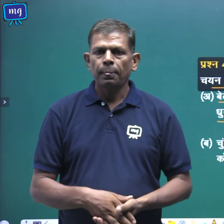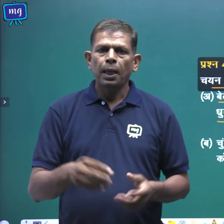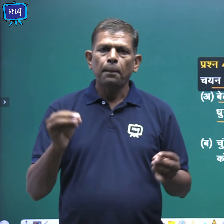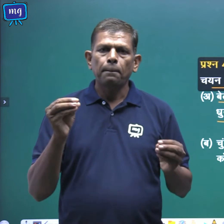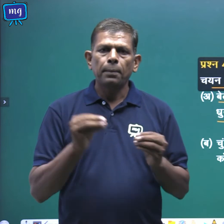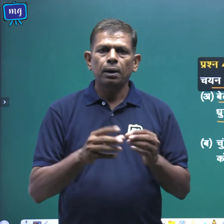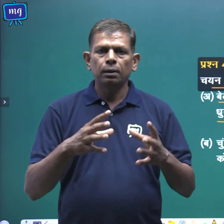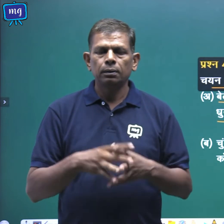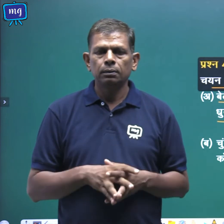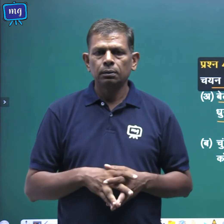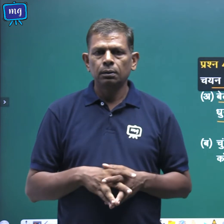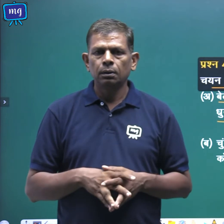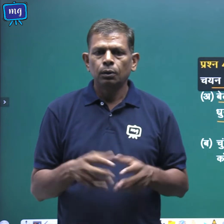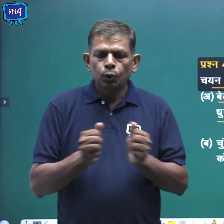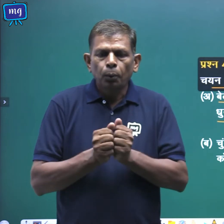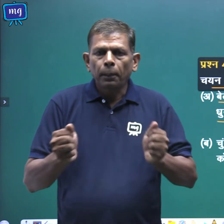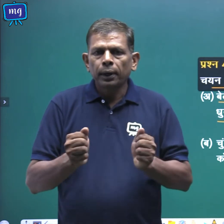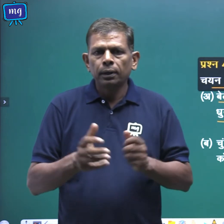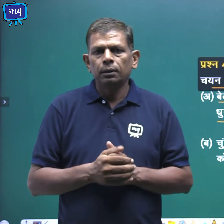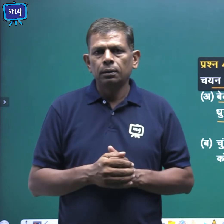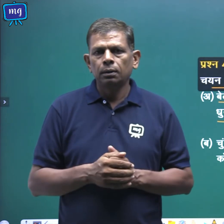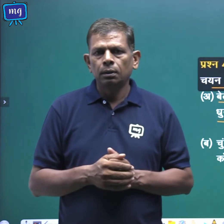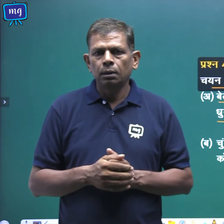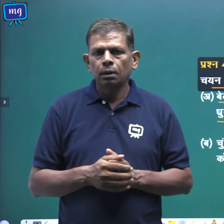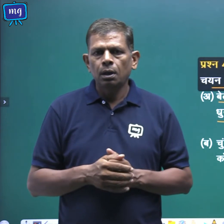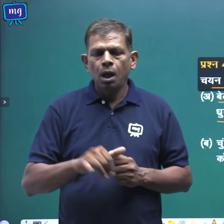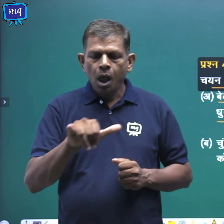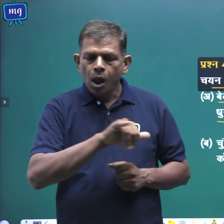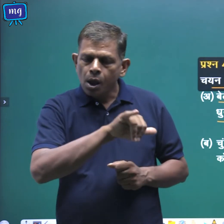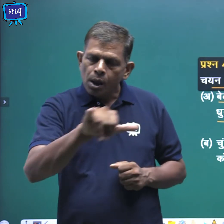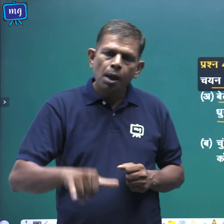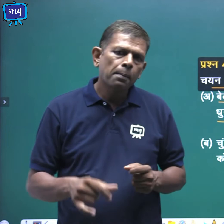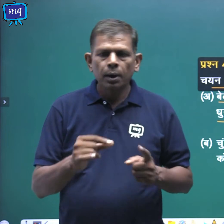ब, चुंबक के समान ध्रुव